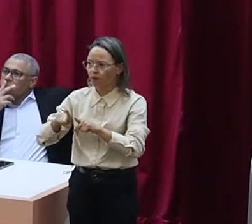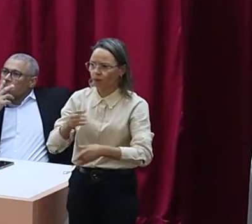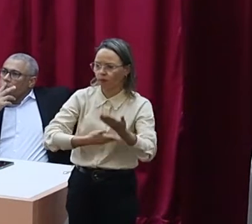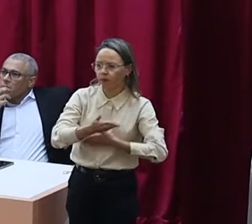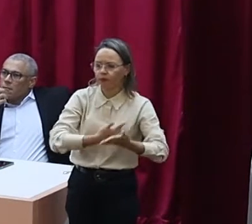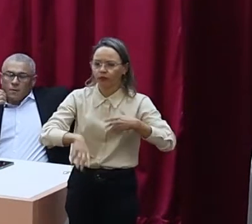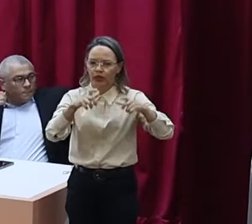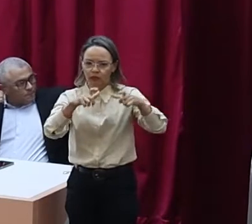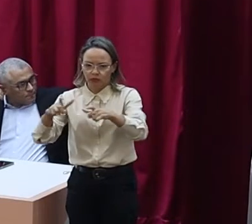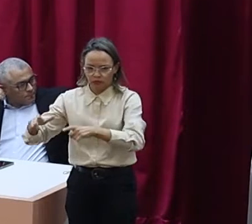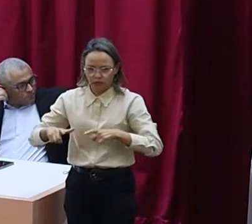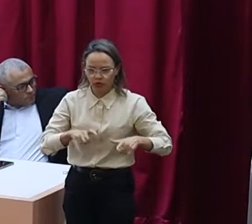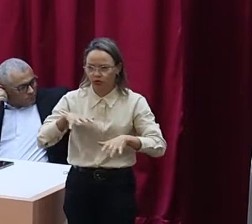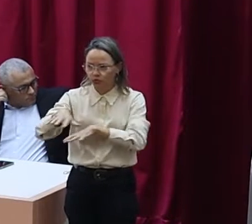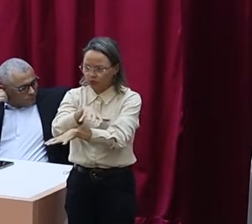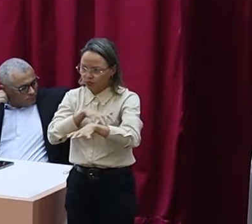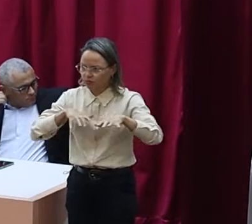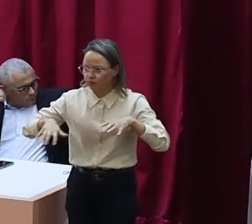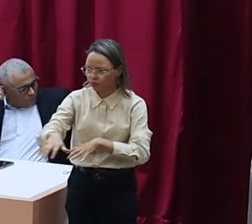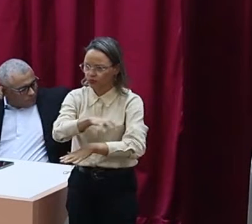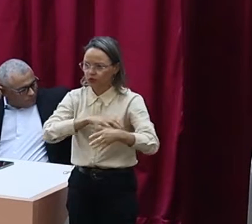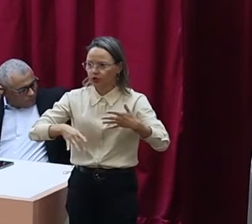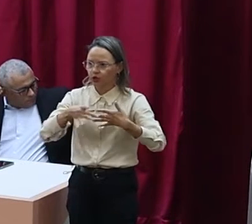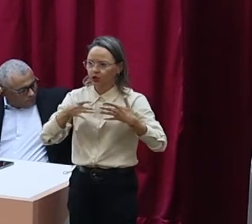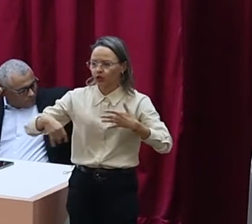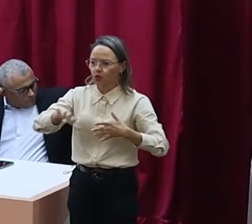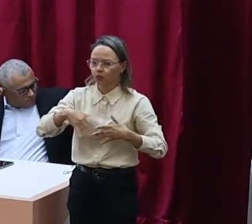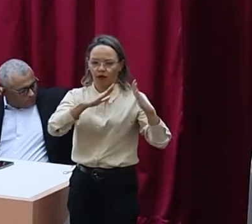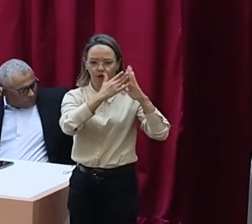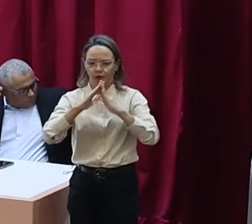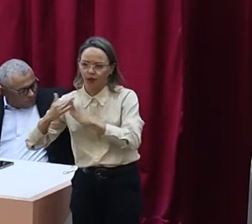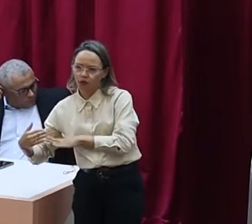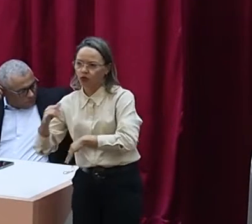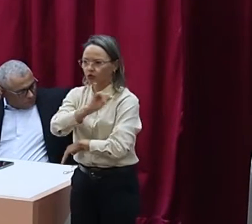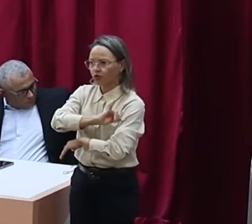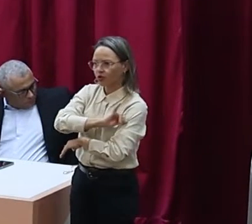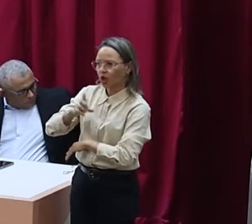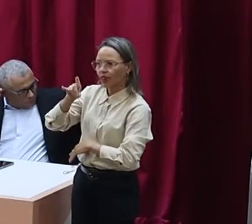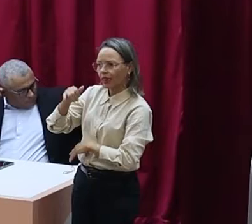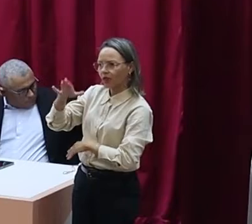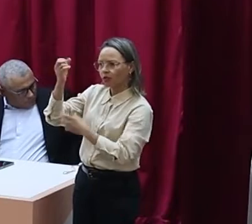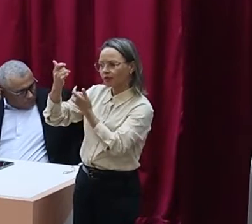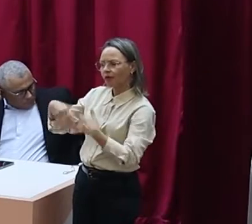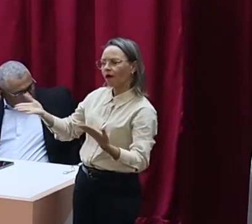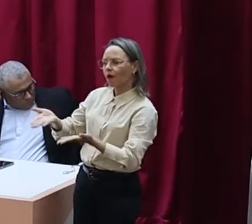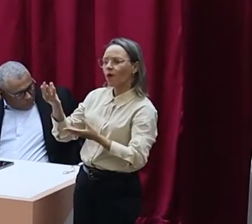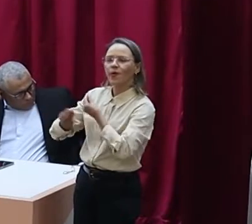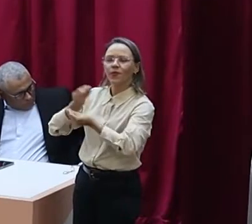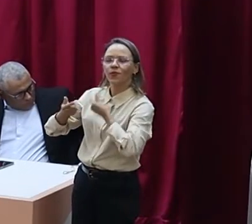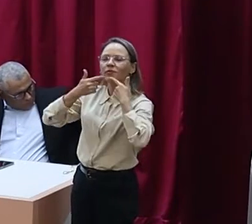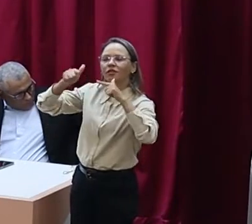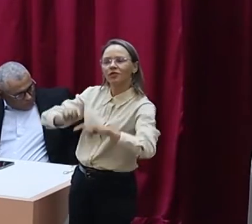entre Territórios e Mobilidade de Signos nas Favelas do Rio de Janeiro, Daniel nos convida a pensar a linguagem como